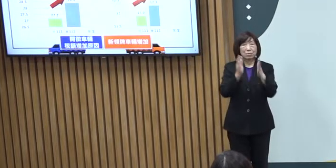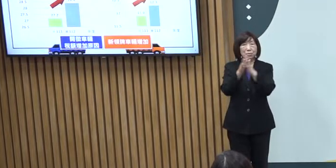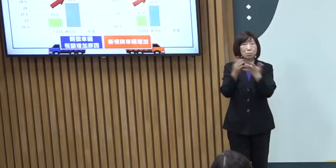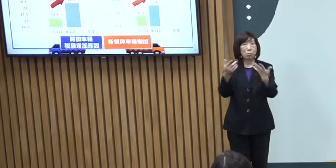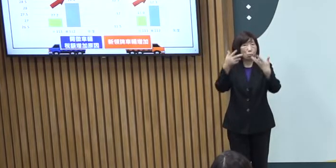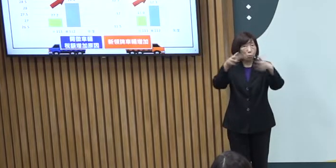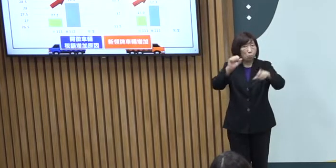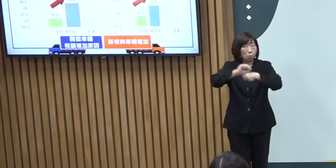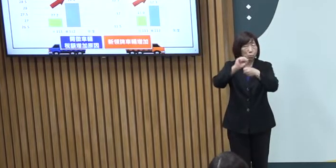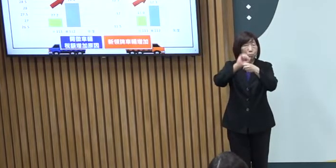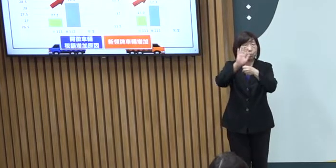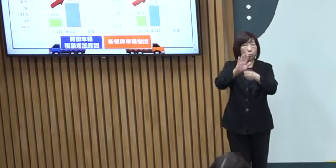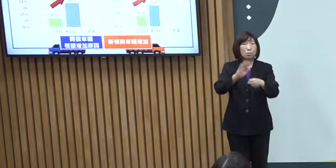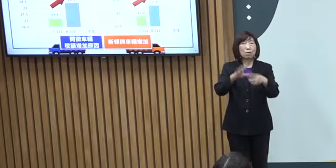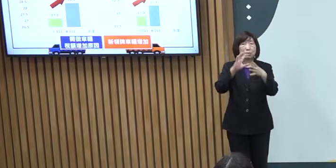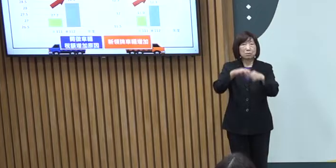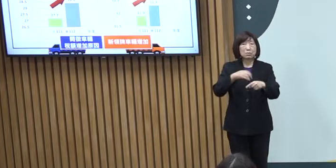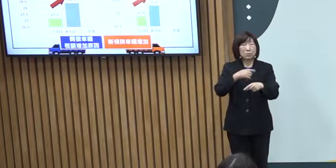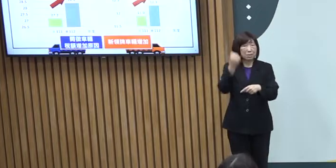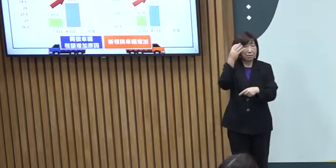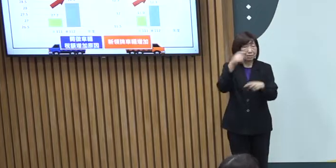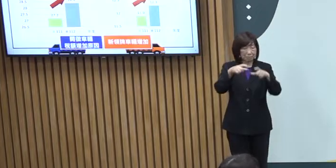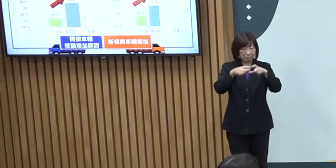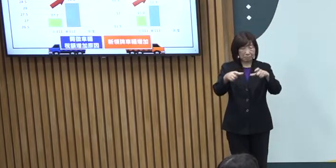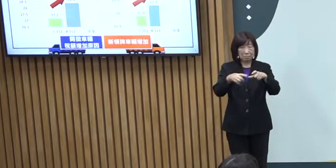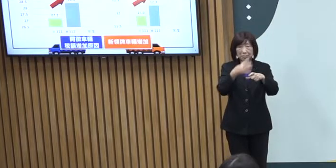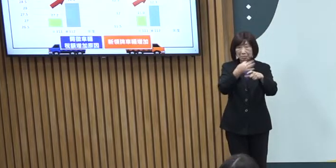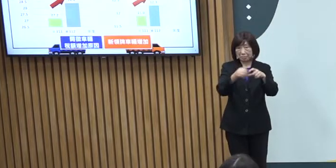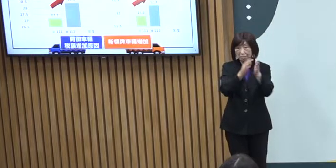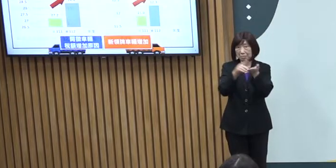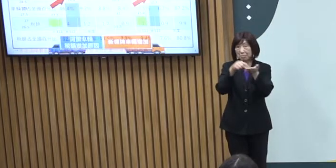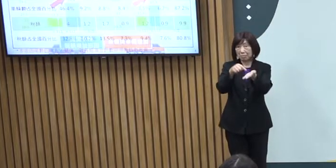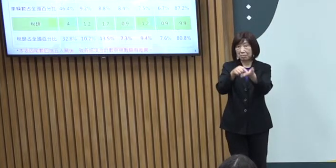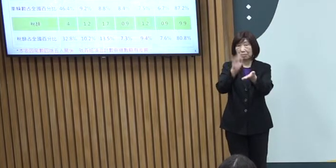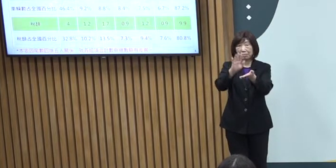旺哦。那应该也就是新领牌照增加的主要原因。